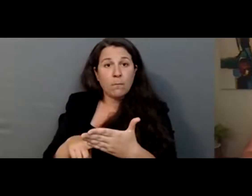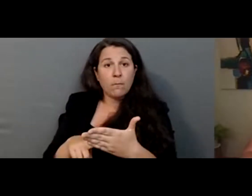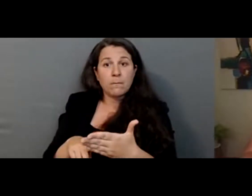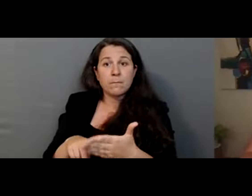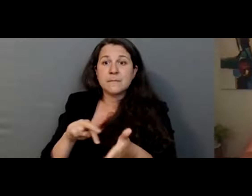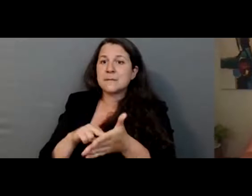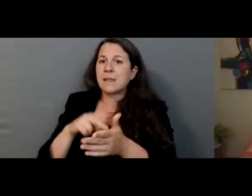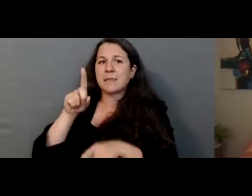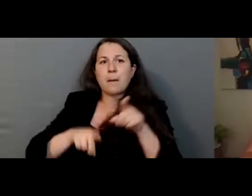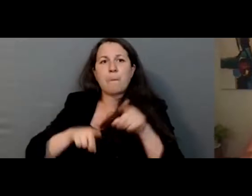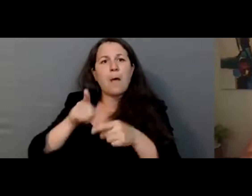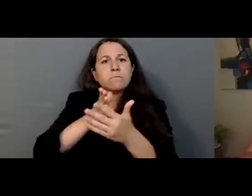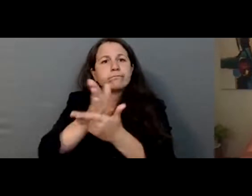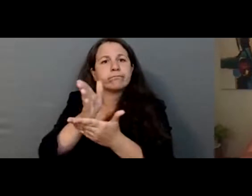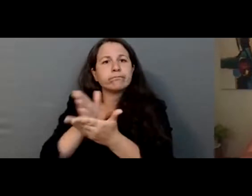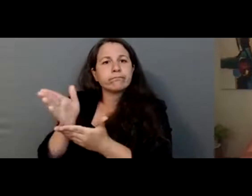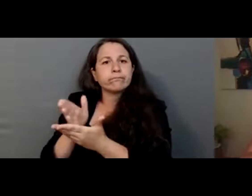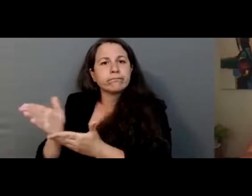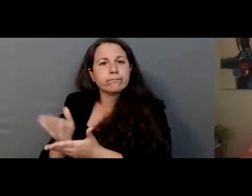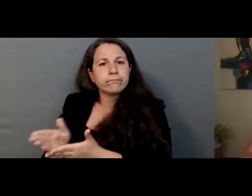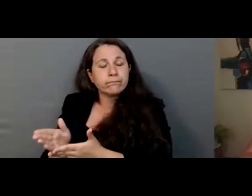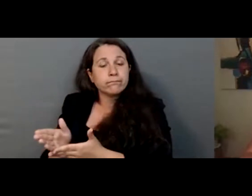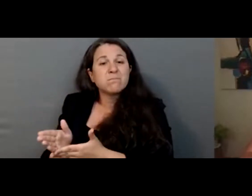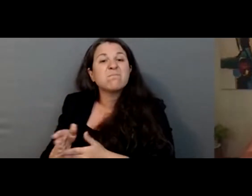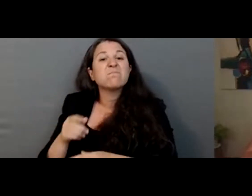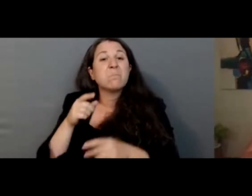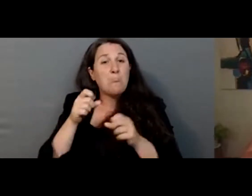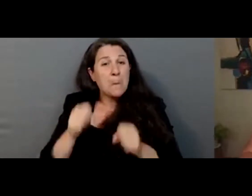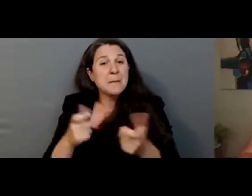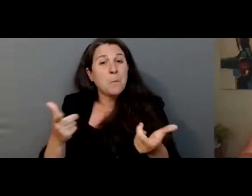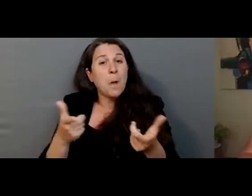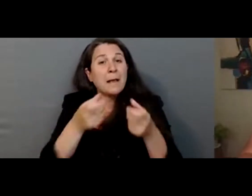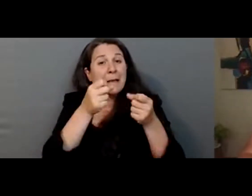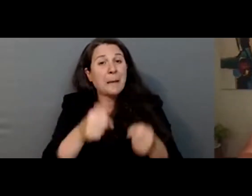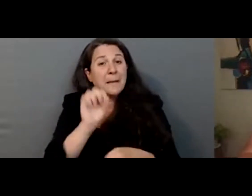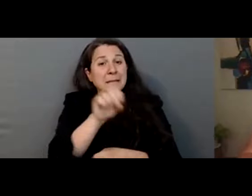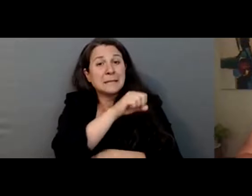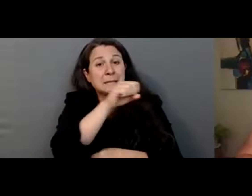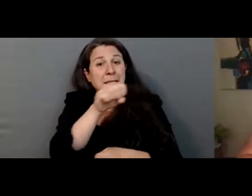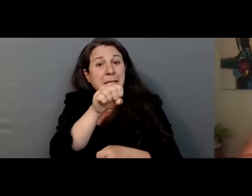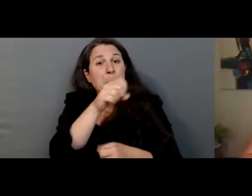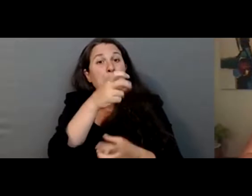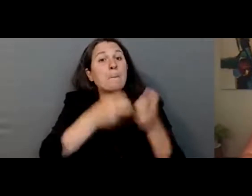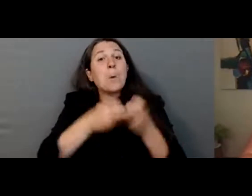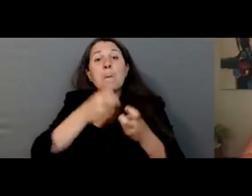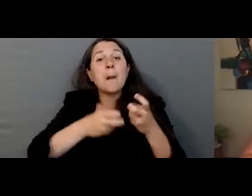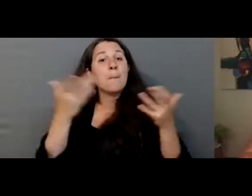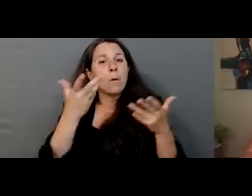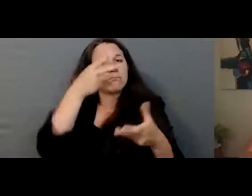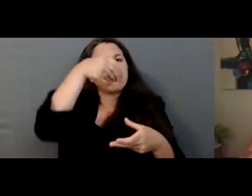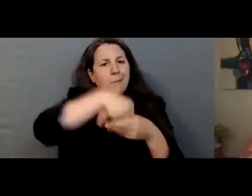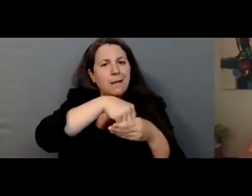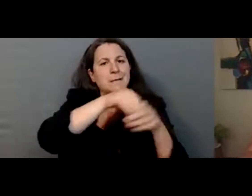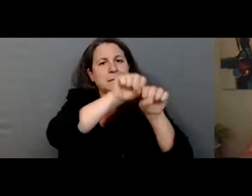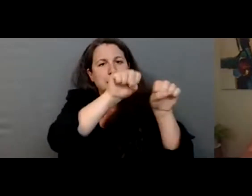c'est pour ça qu'on pourrait parler également de capacitisme systémique. Donc, qui est vraiment dans le système. C'est rare là, qu'on va voir